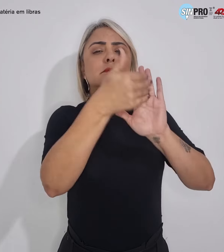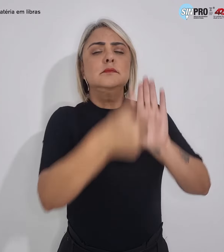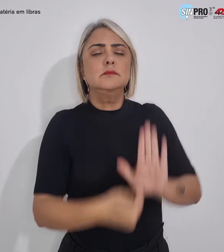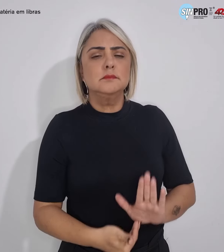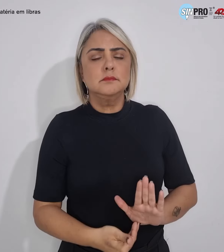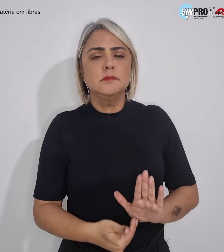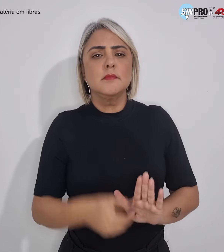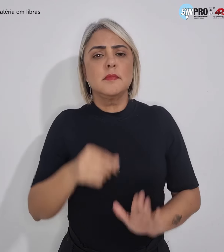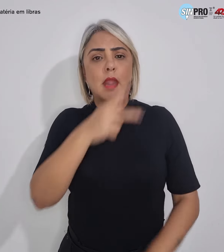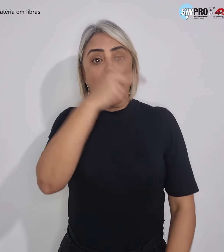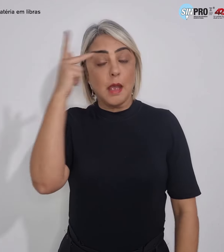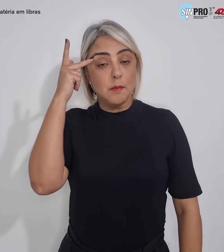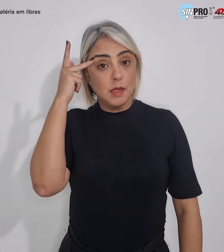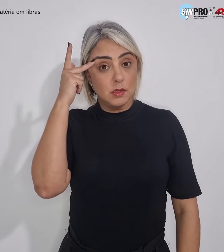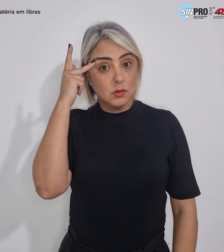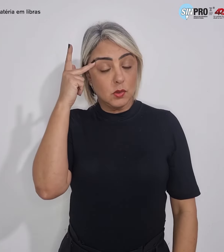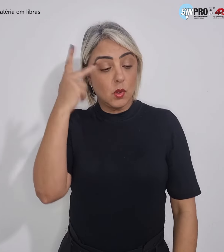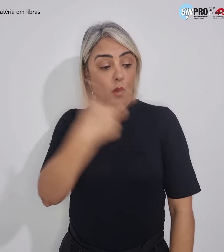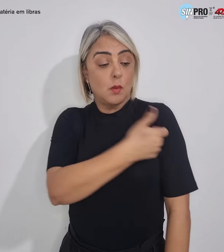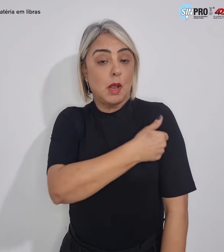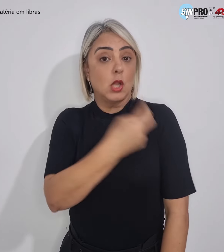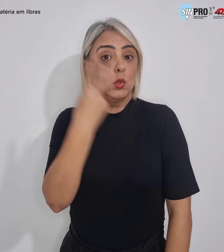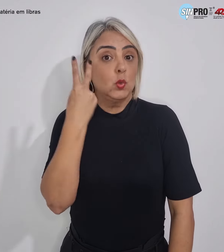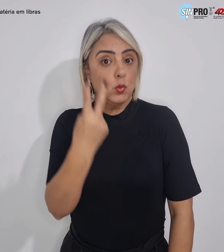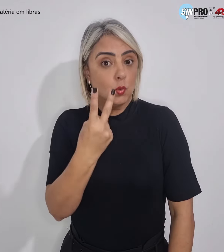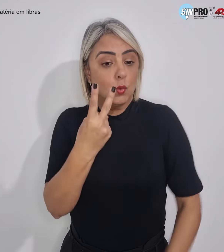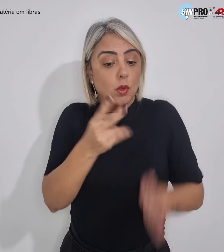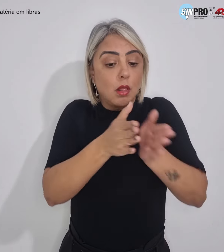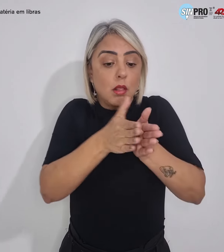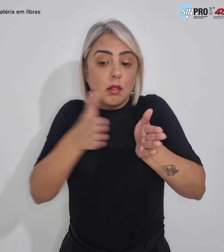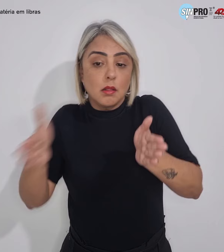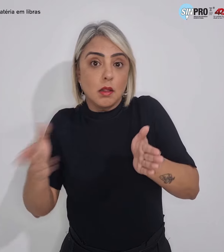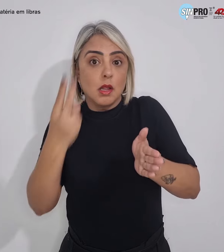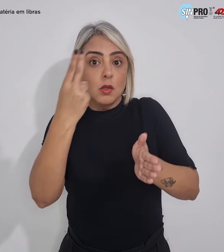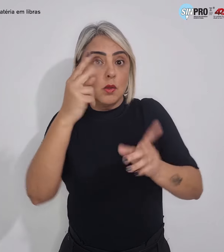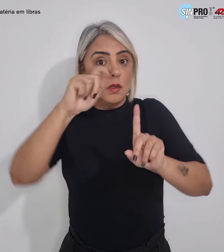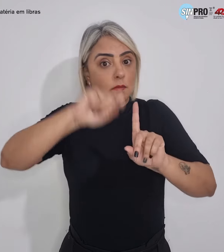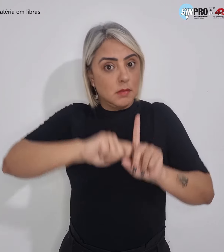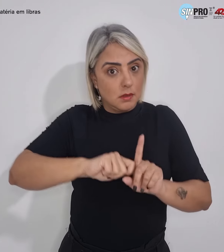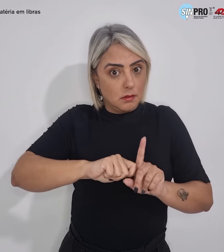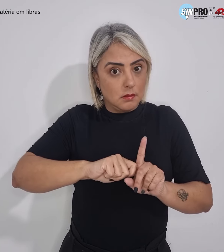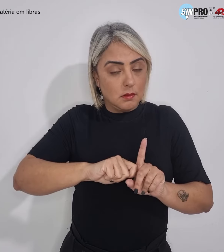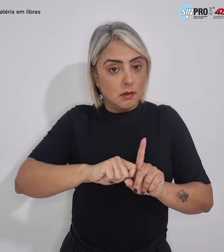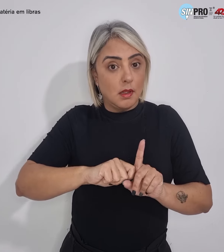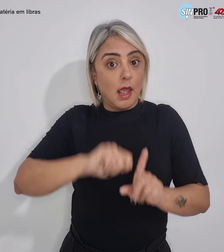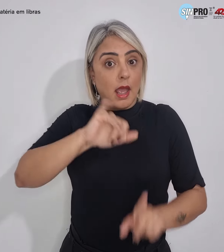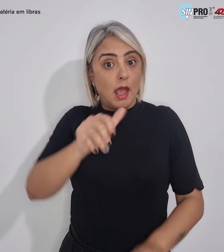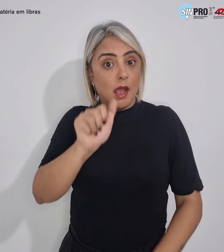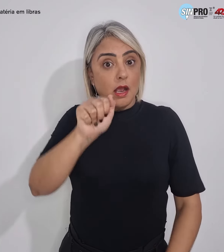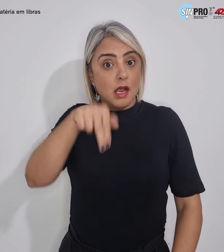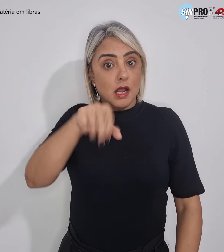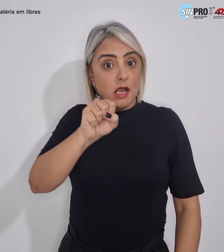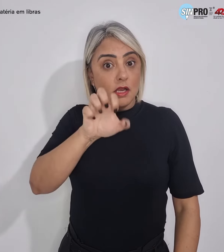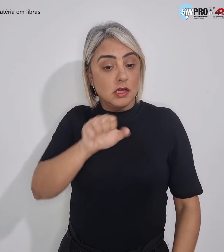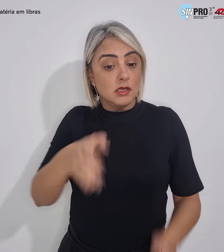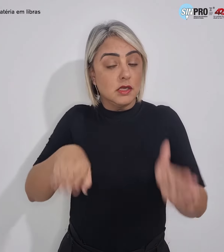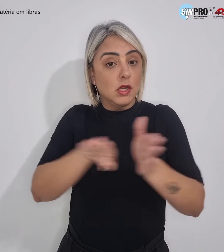A pessoa tomará duas doses em um intervalo de dois meses. A Janssen chegou em junho, julho,